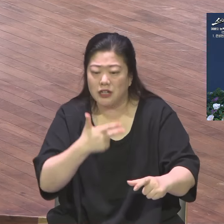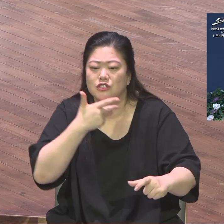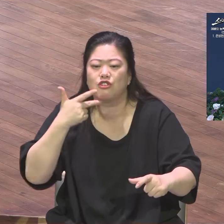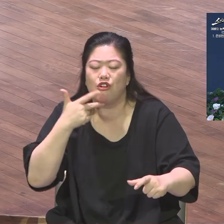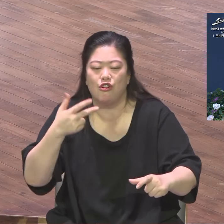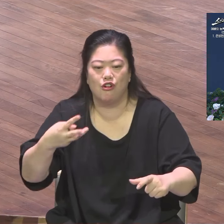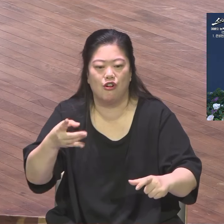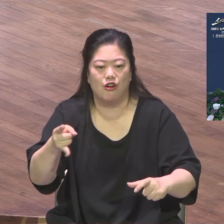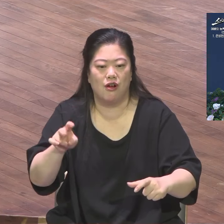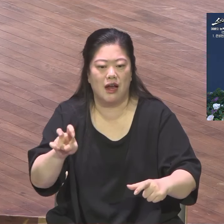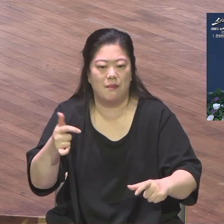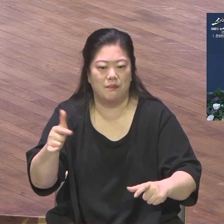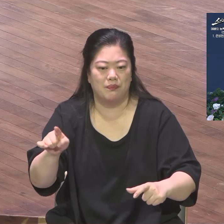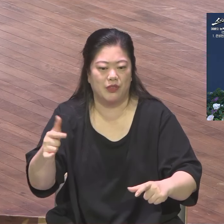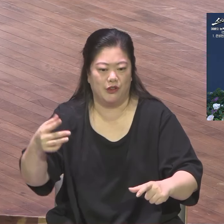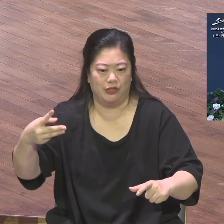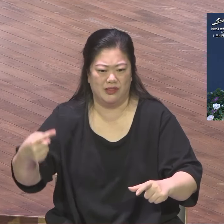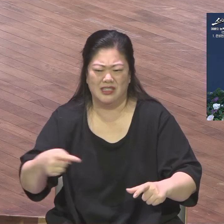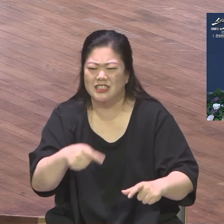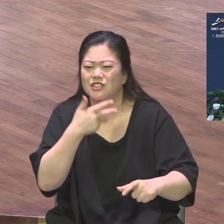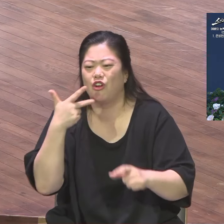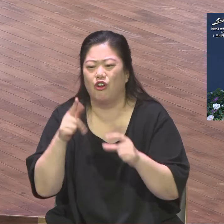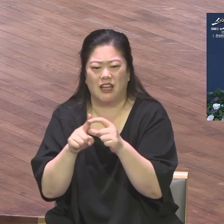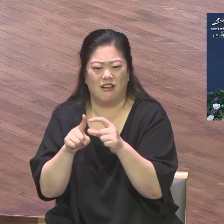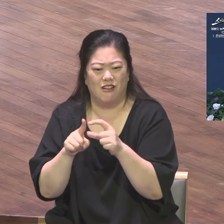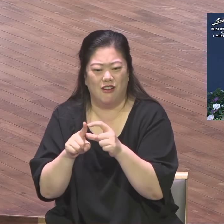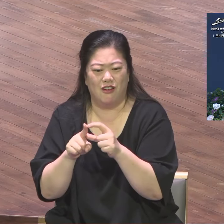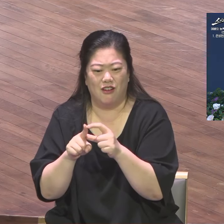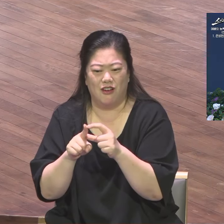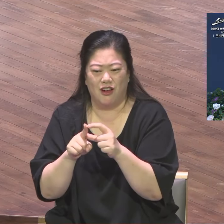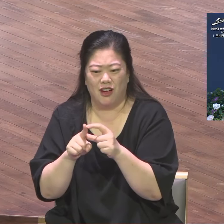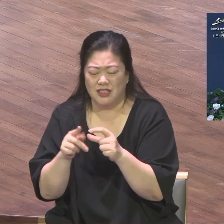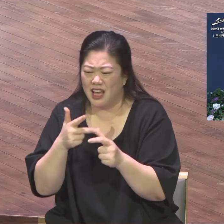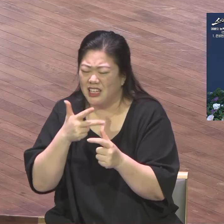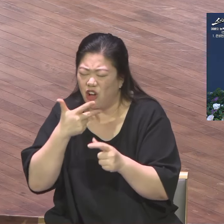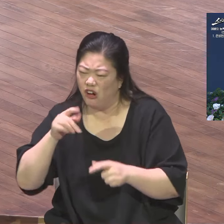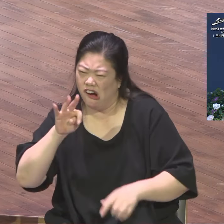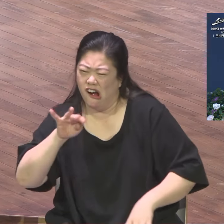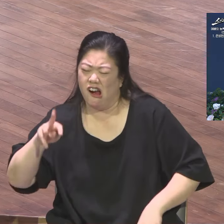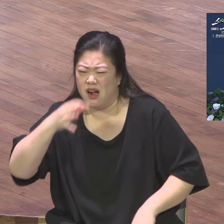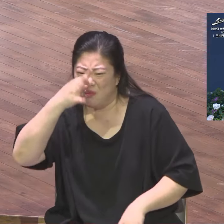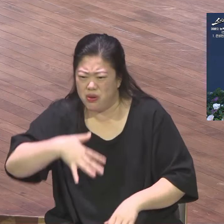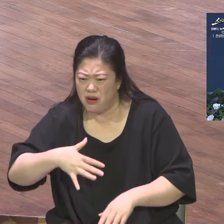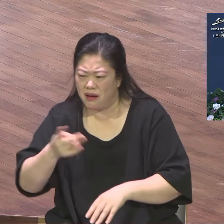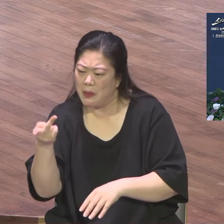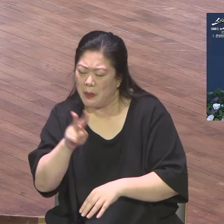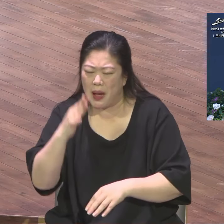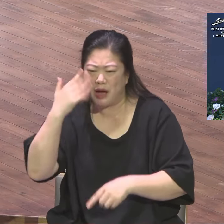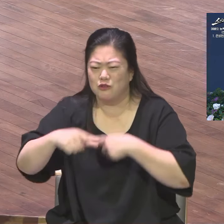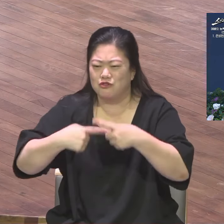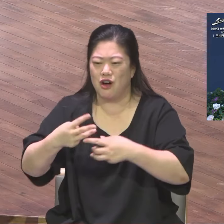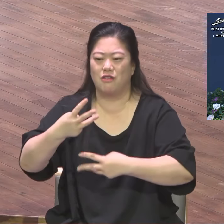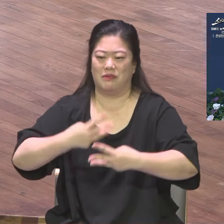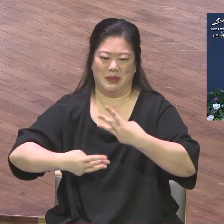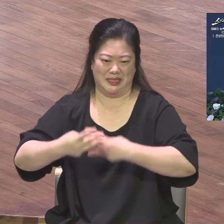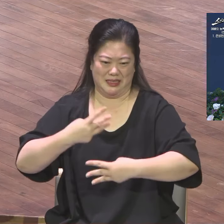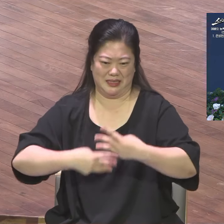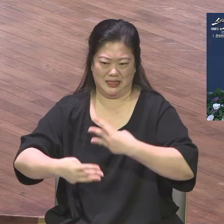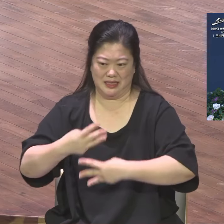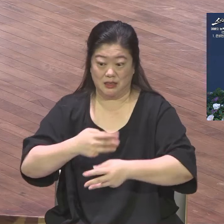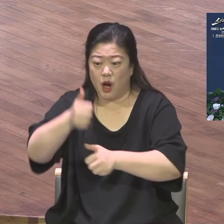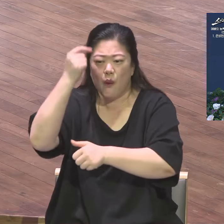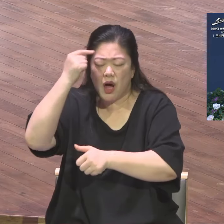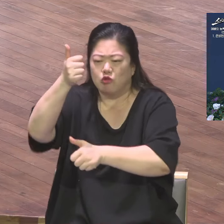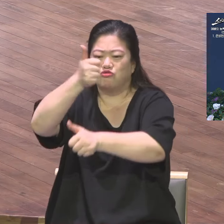그게 다 무너져도, 세상이 다 무너져도 그루터기는 남는다. 그렇죠? 그루터기는